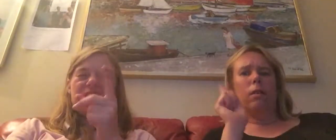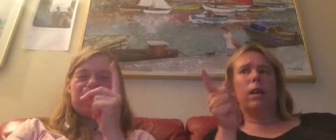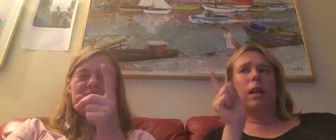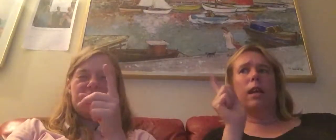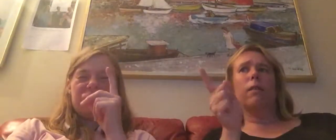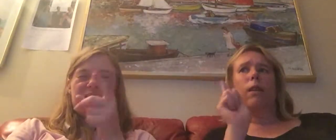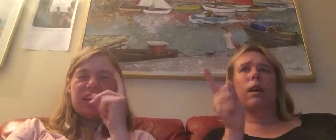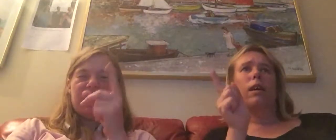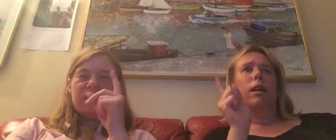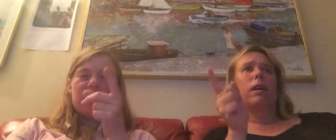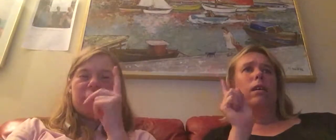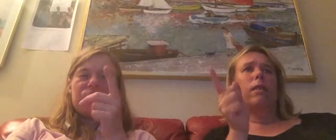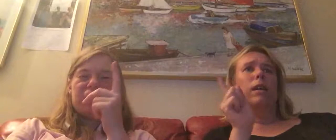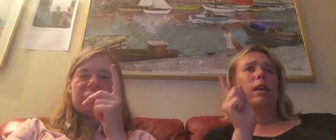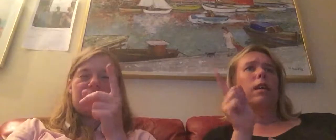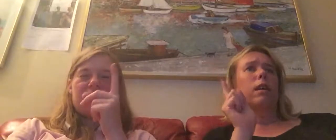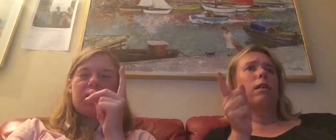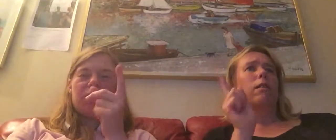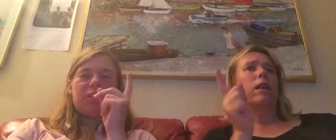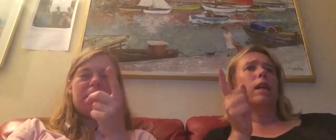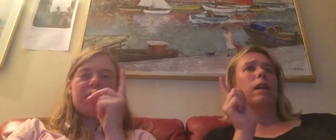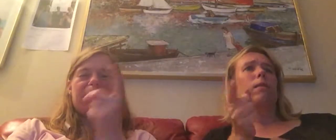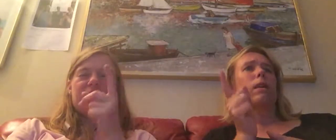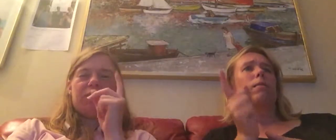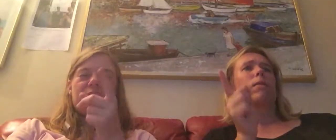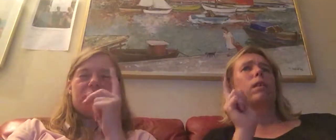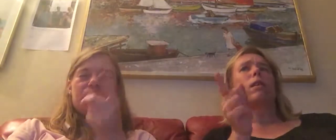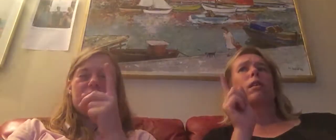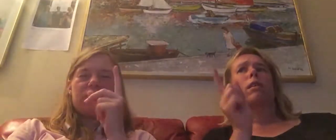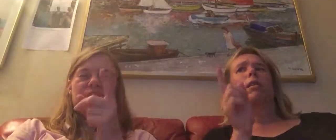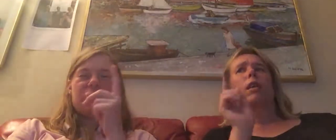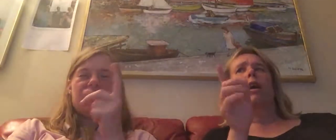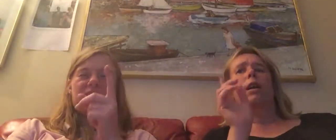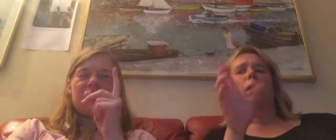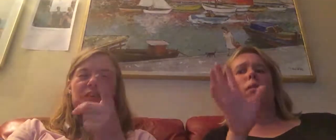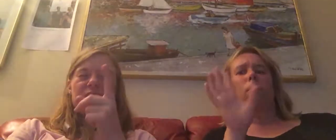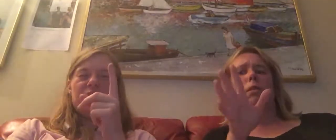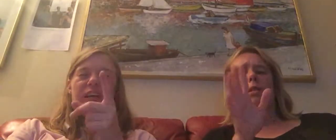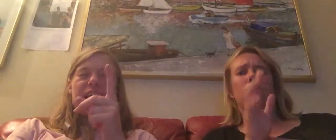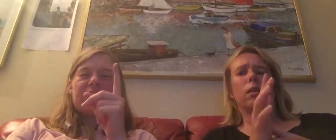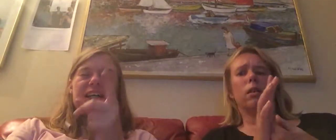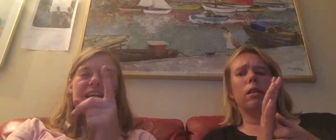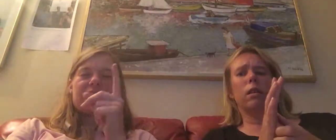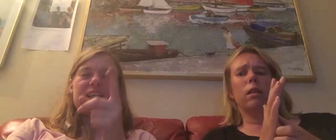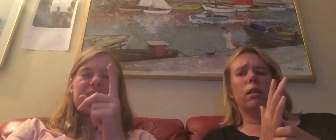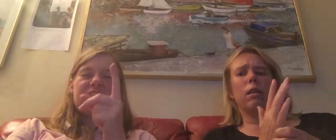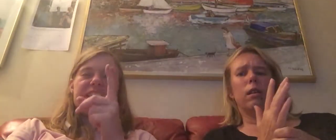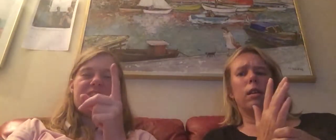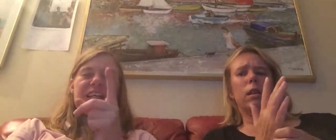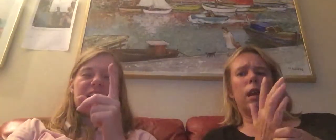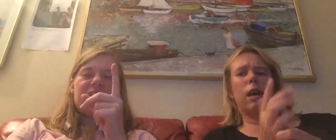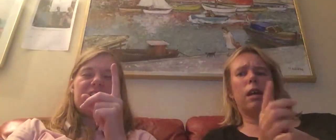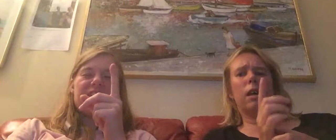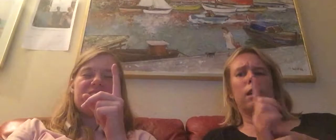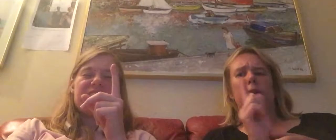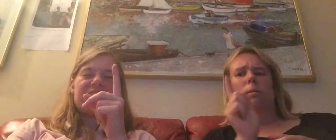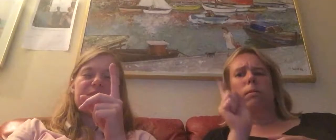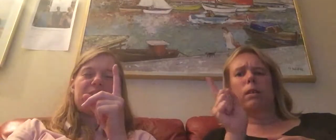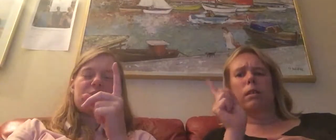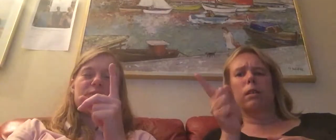Jag viskar och leva ut i hundrade år. Grattis Linnea! Det var som för